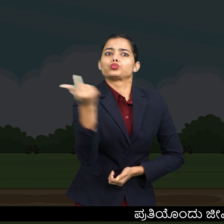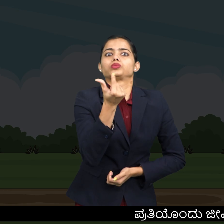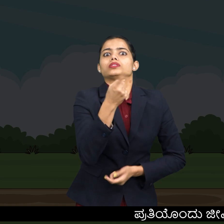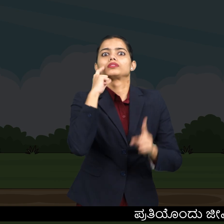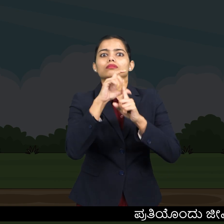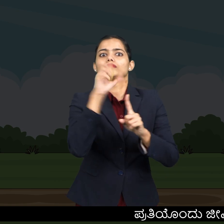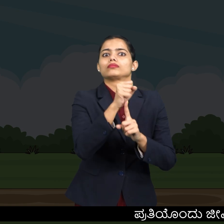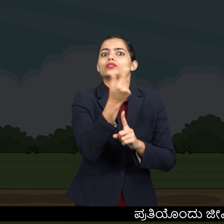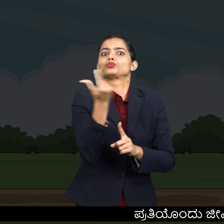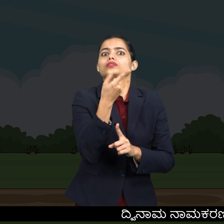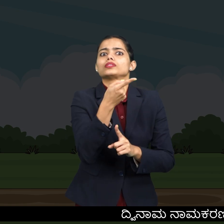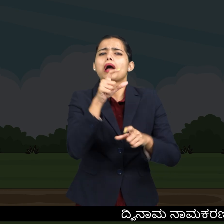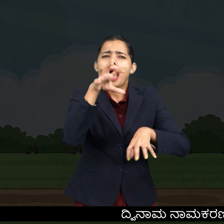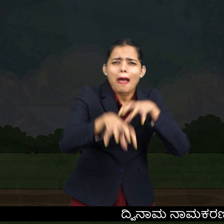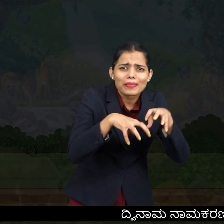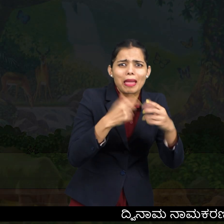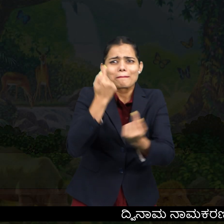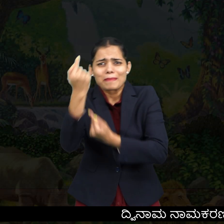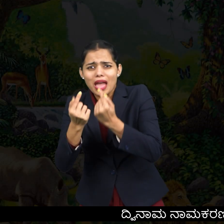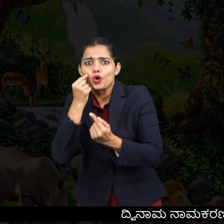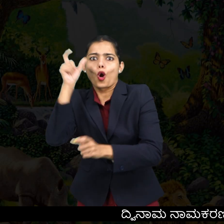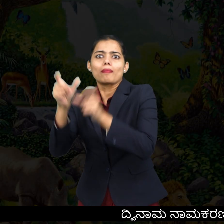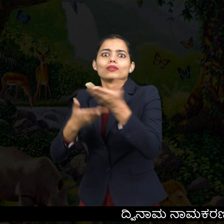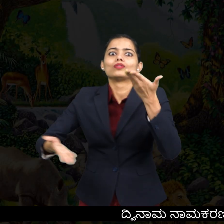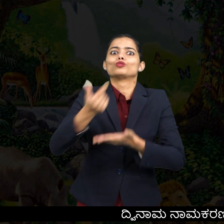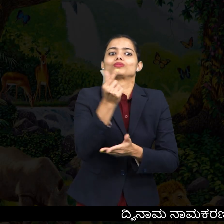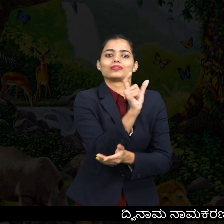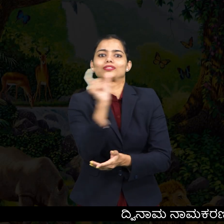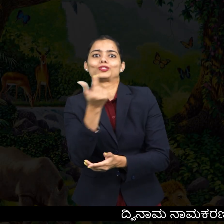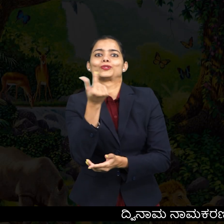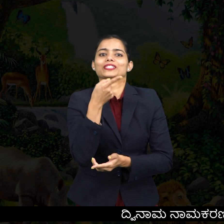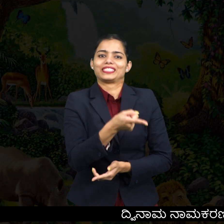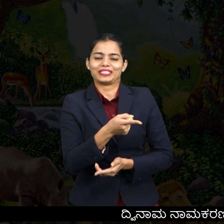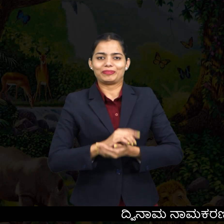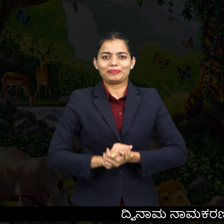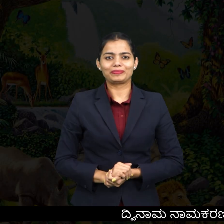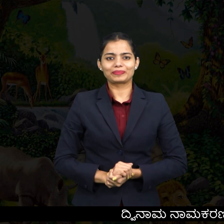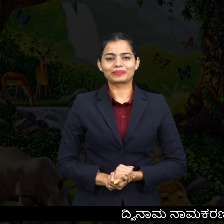ಜೀವಿಯನ್ನು ಗುರುತಿಸಲು ದ್ವಿನಾಮ ನಾಮಕರಣವನ್ನು ಬಳಸಲಾಗುತ್ತದೆ.